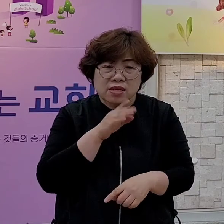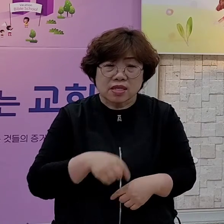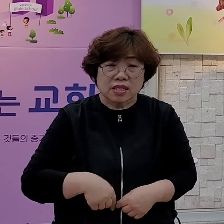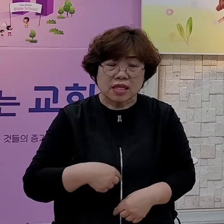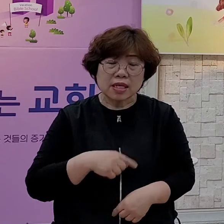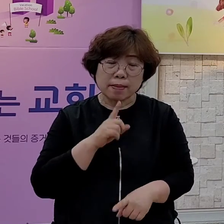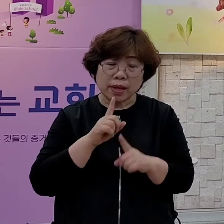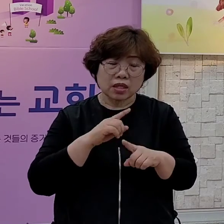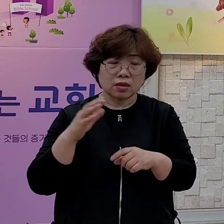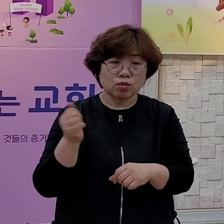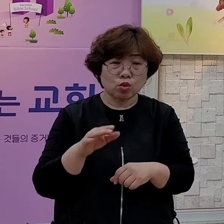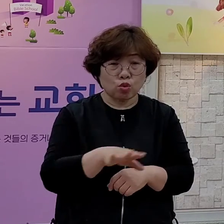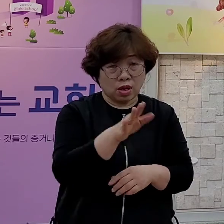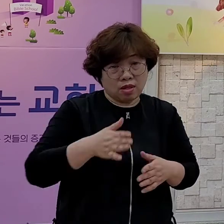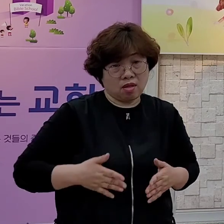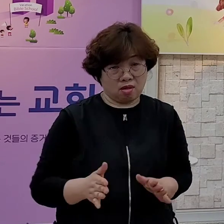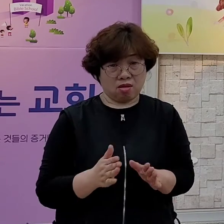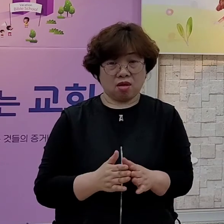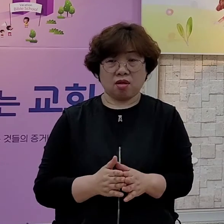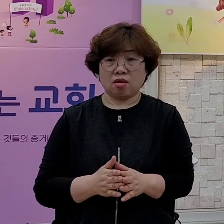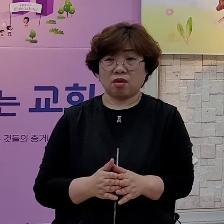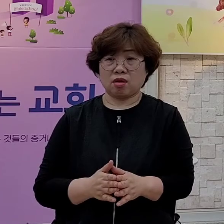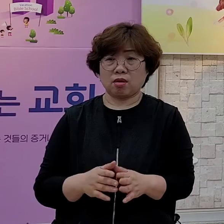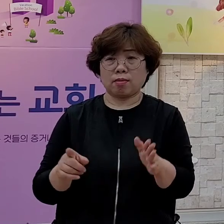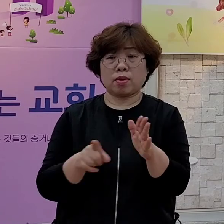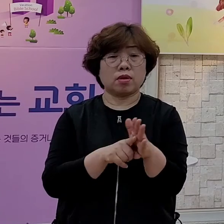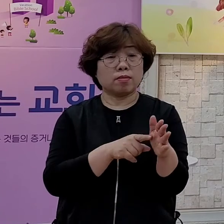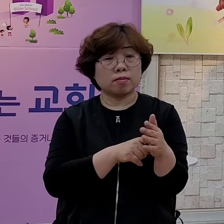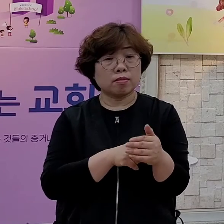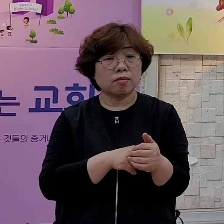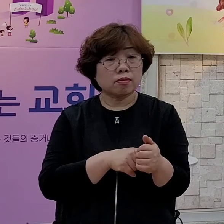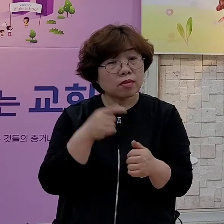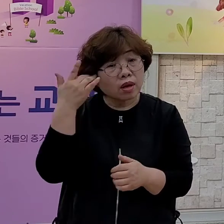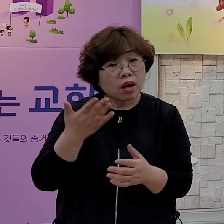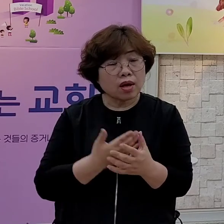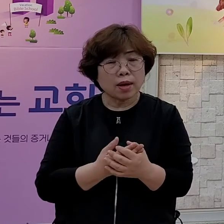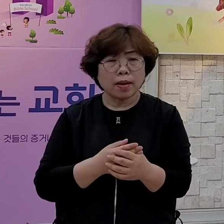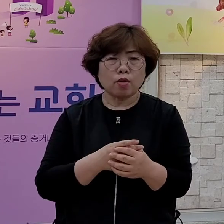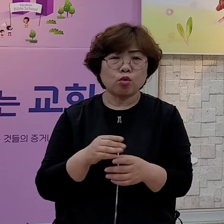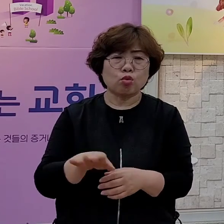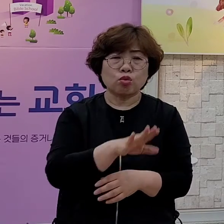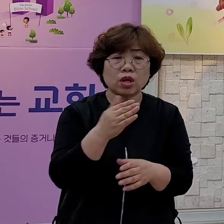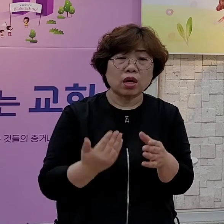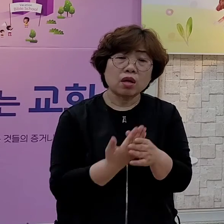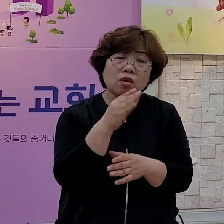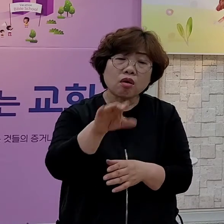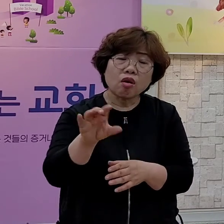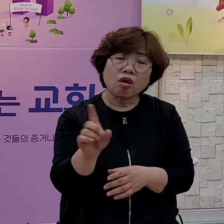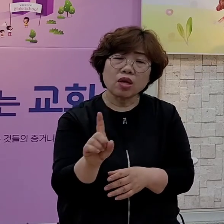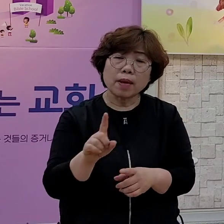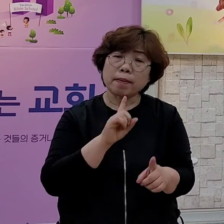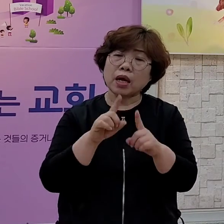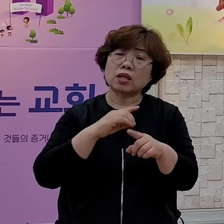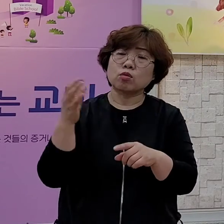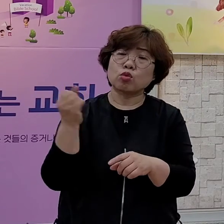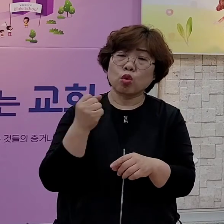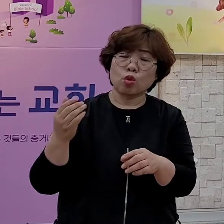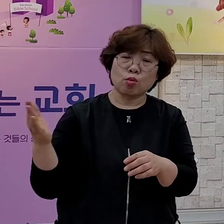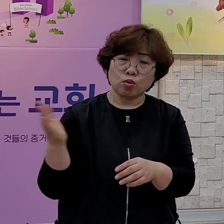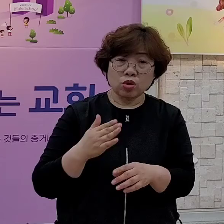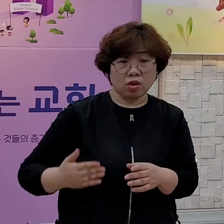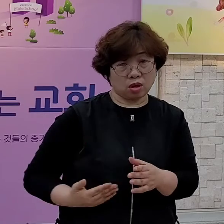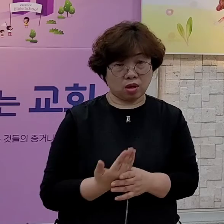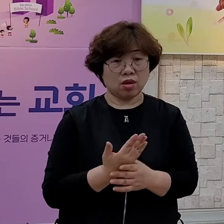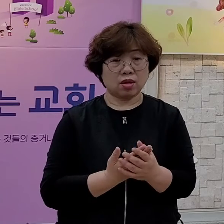여러분, 믿습니까? 그러니까 우리가 어디서 나왔다는 거예요? 말씀에서 나온 거예요. 그러면 여러분 어머니